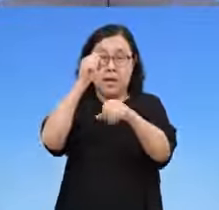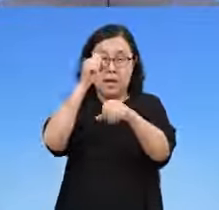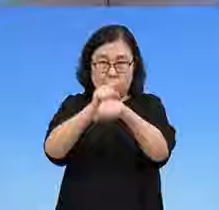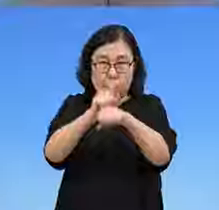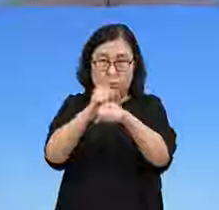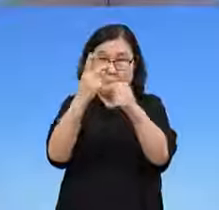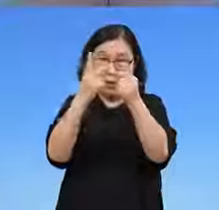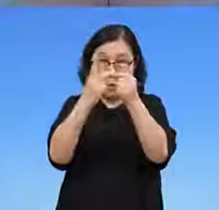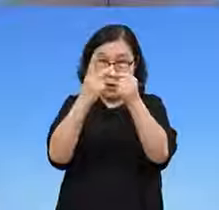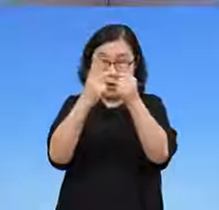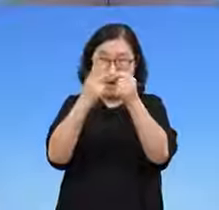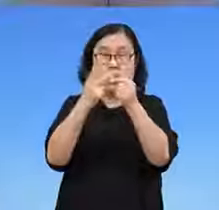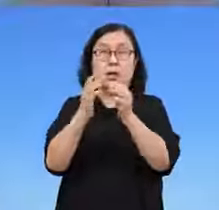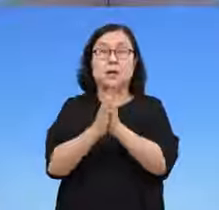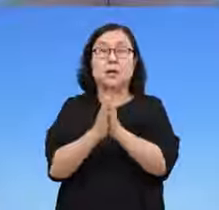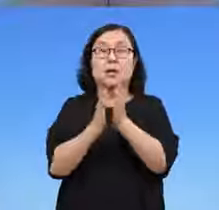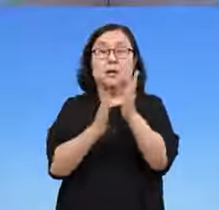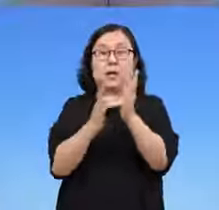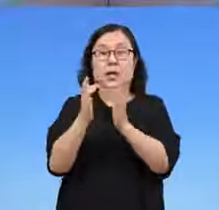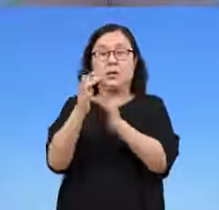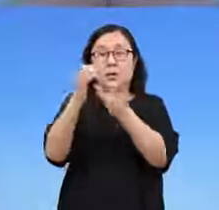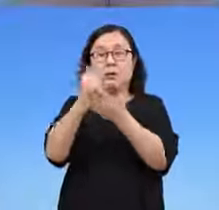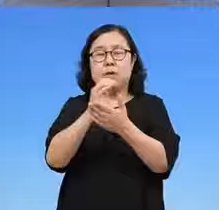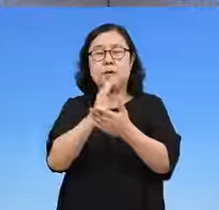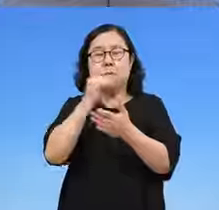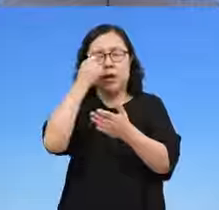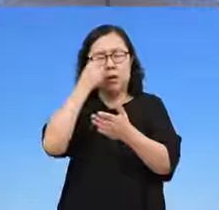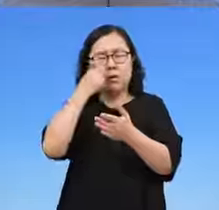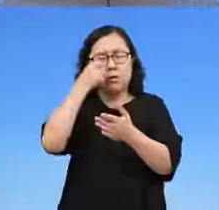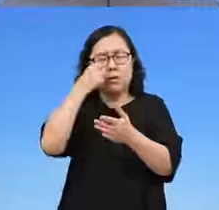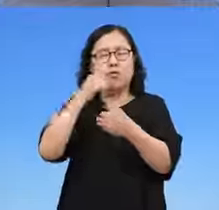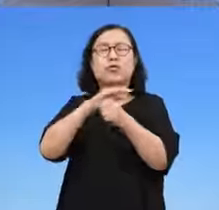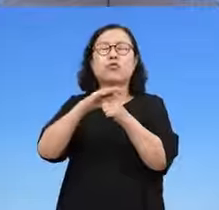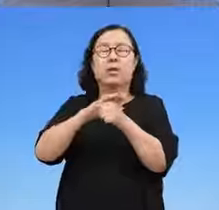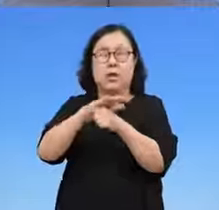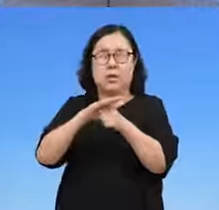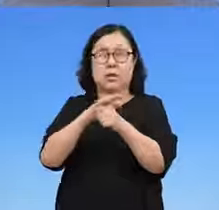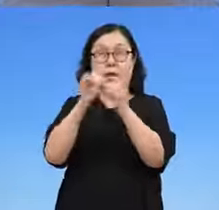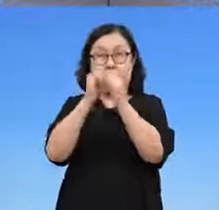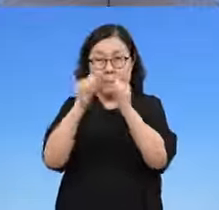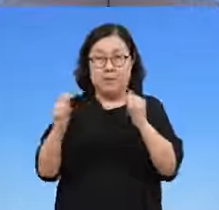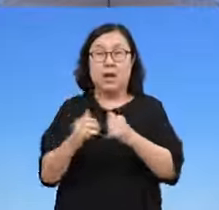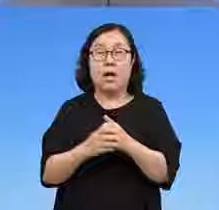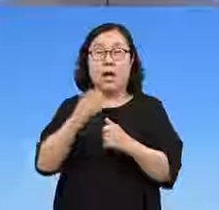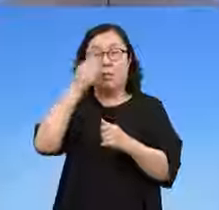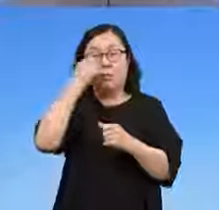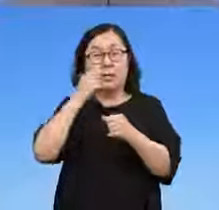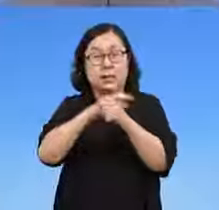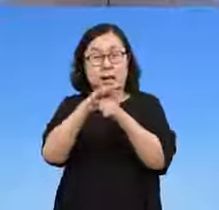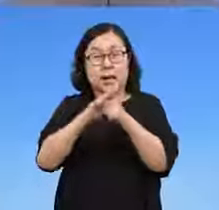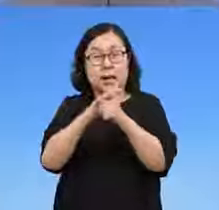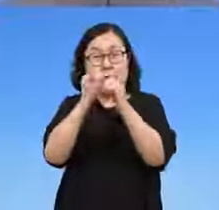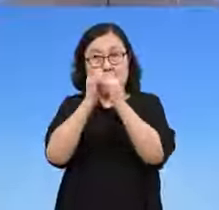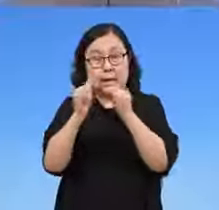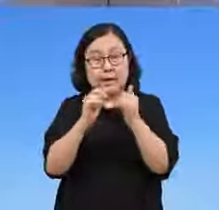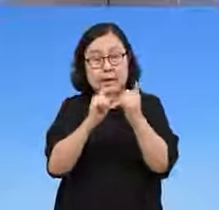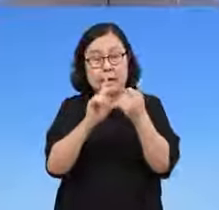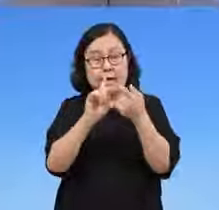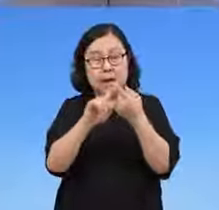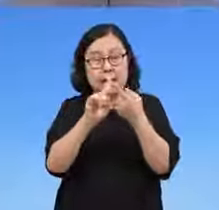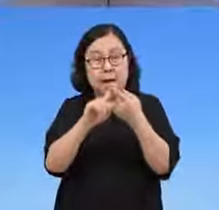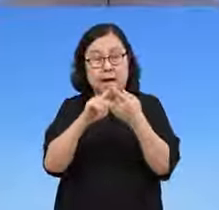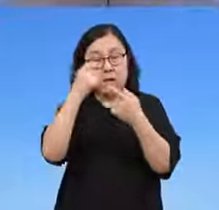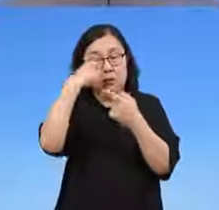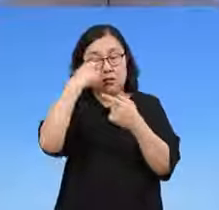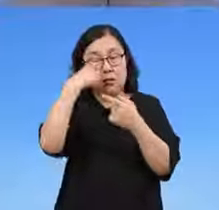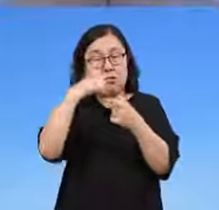예수님의 그 성품 하나를 발견하는데, 예수님은 진짜 긍휼하신 분이라는 거예요. 이 불쌍한 자들에 대한 긍휼하심. 게다가 또